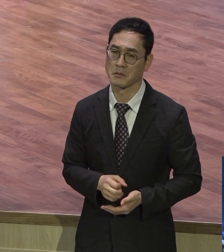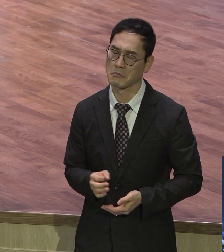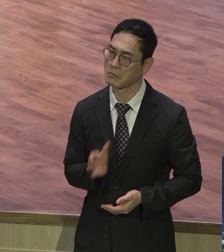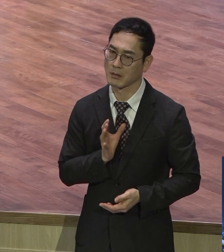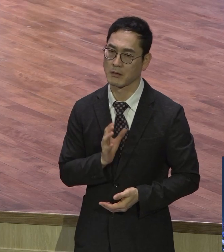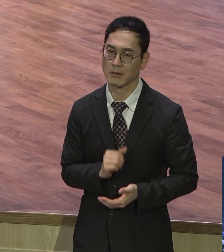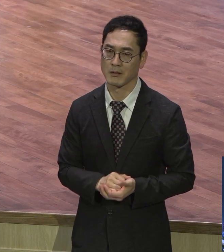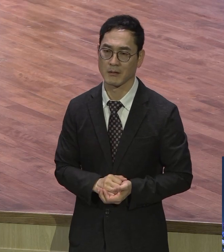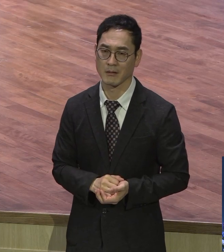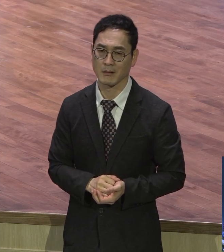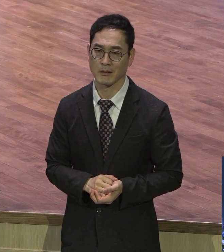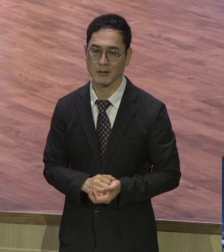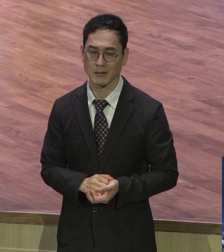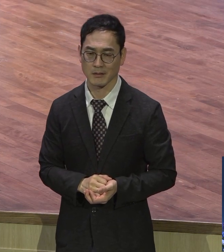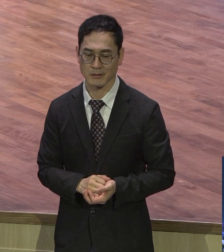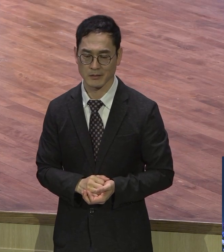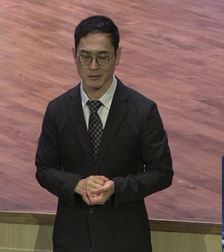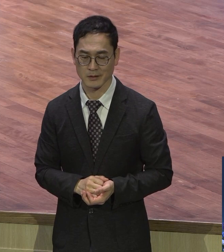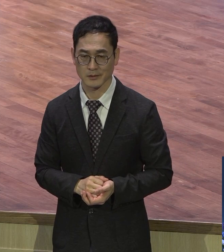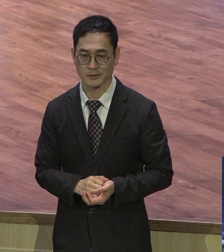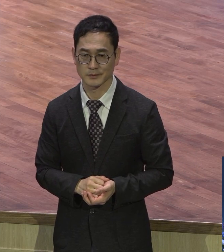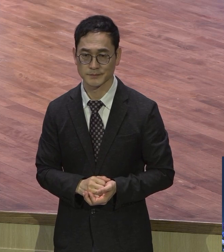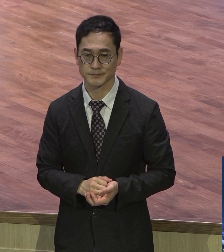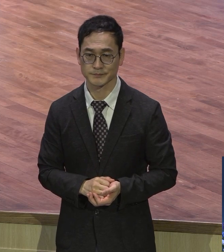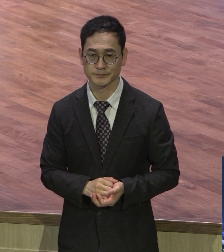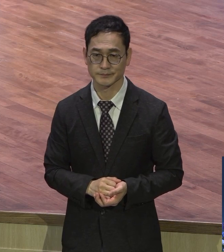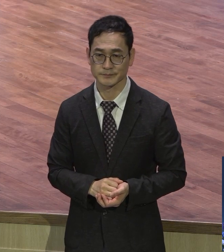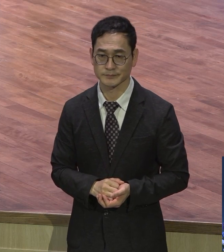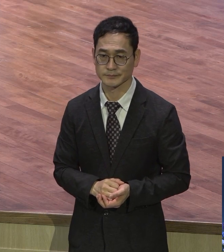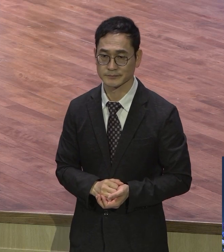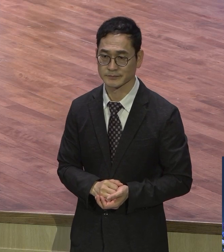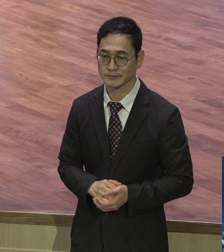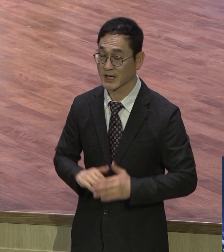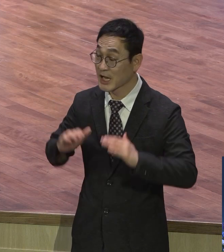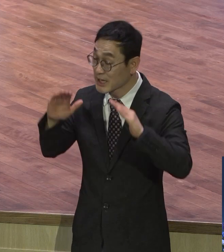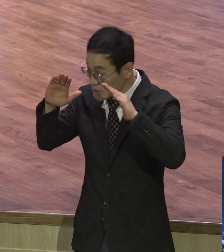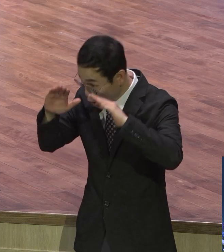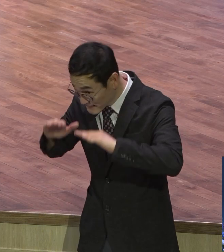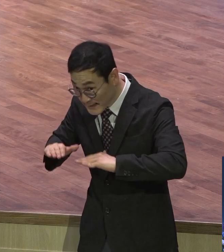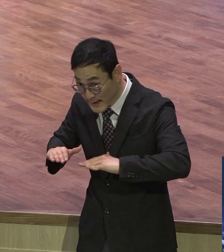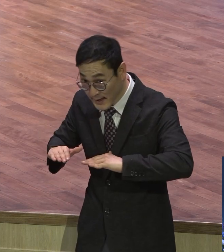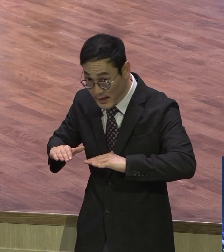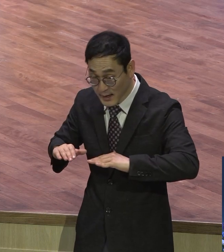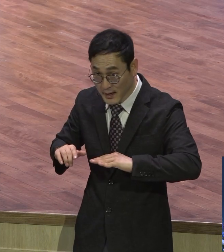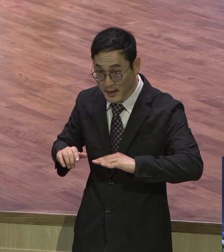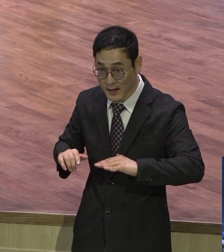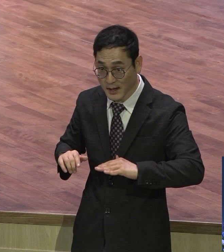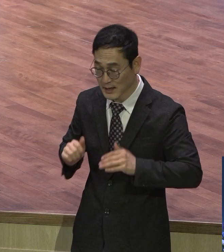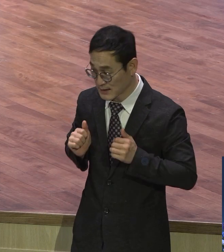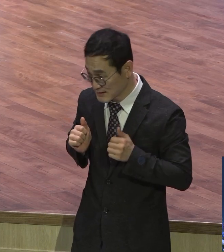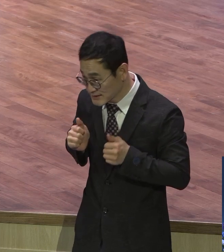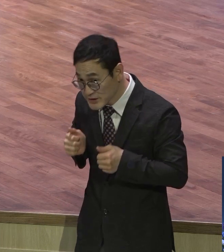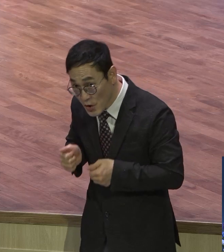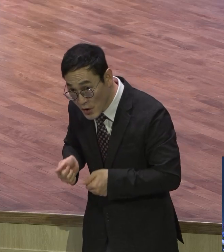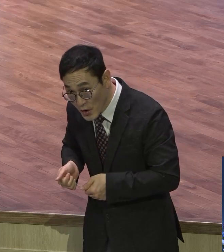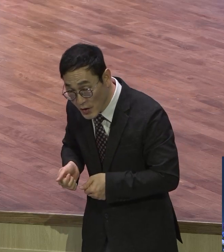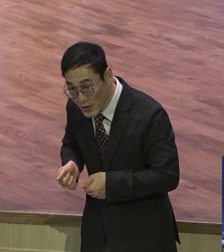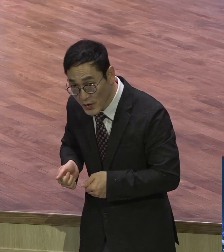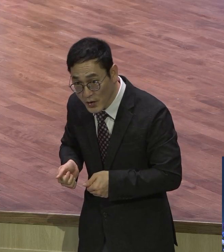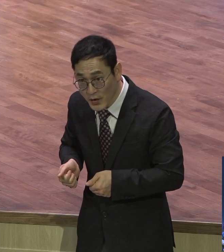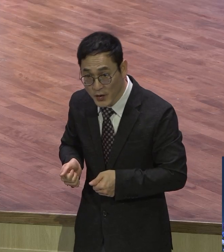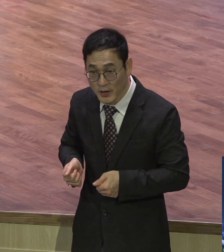본문에 여기 절했다 라는 표현이 나오는데 이건 하나님과 관련해서 사용을 할